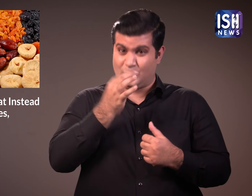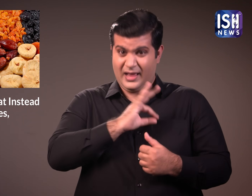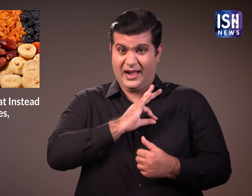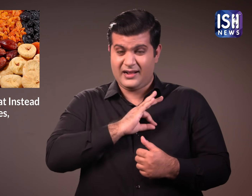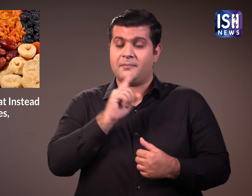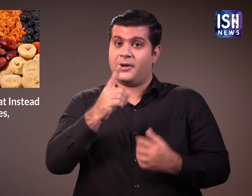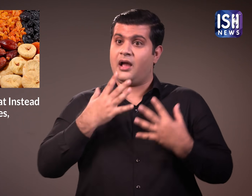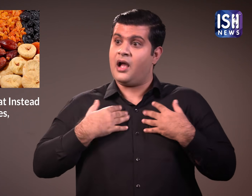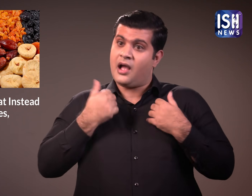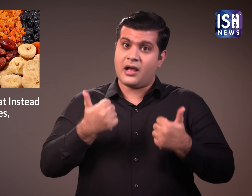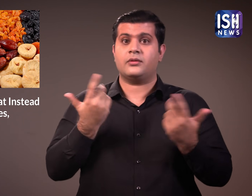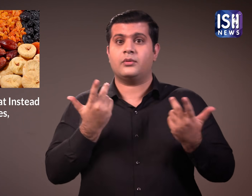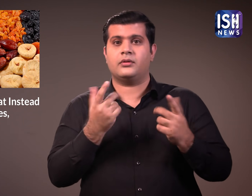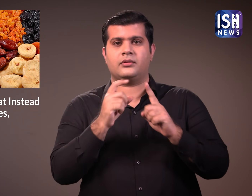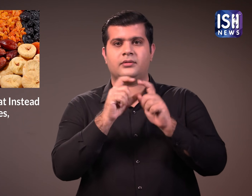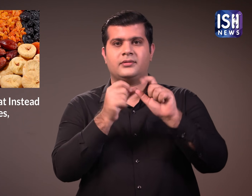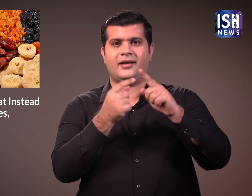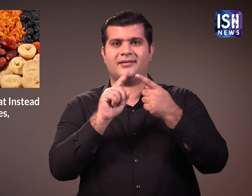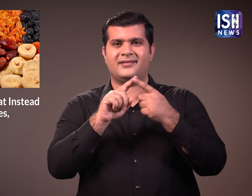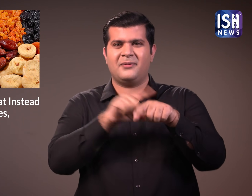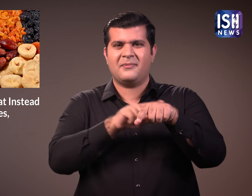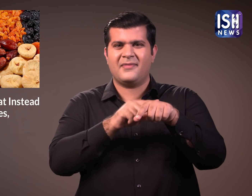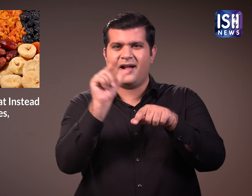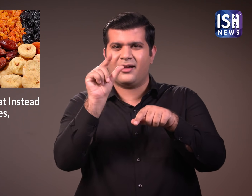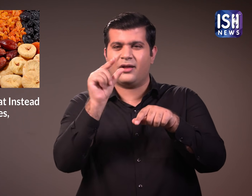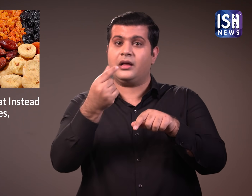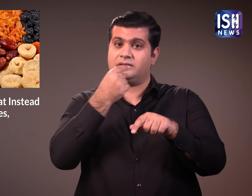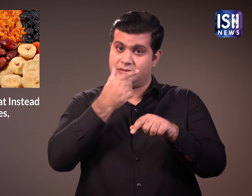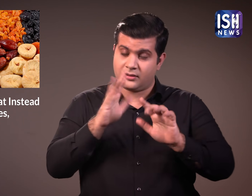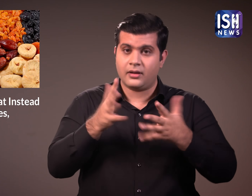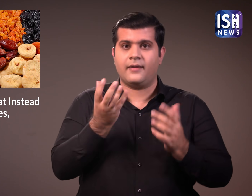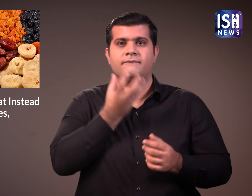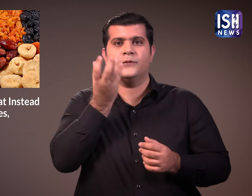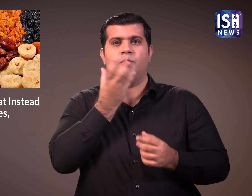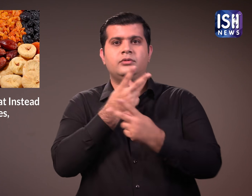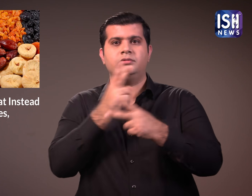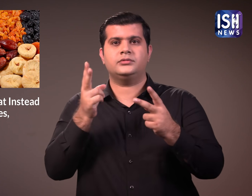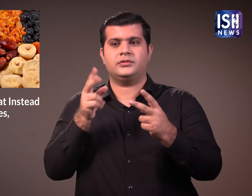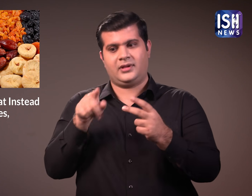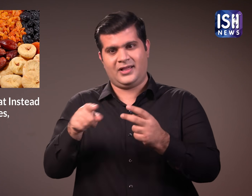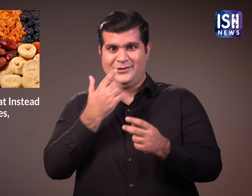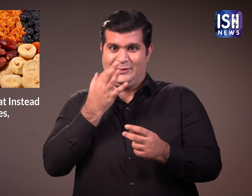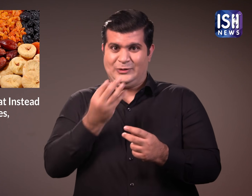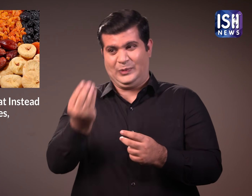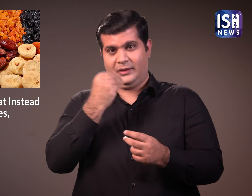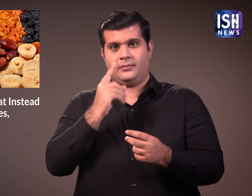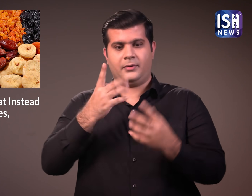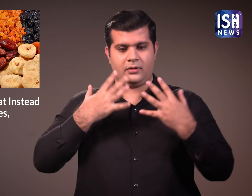बन सकता है। अगर आपको मिठाई पसंद है तो एक स्वस्थ विकल्प चुने। खजूर या फल, वे मीठे और पोश्टिक